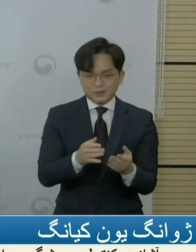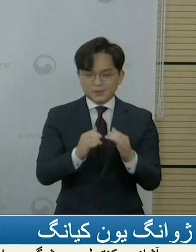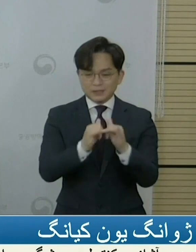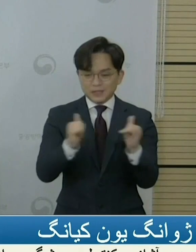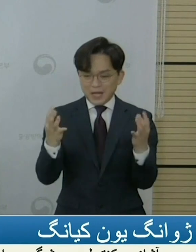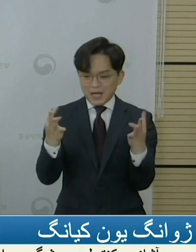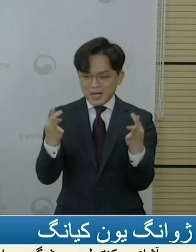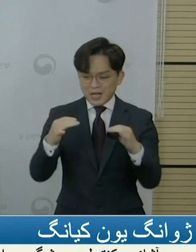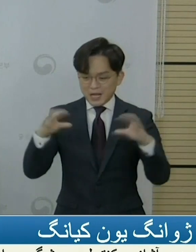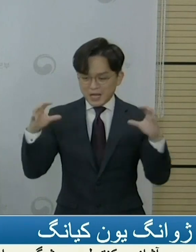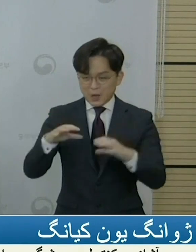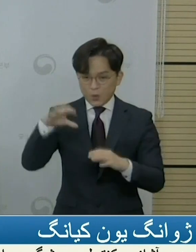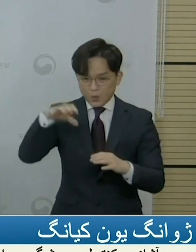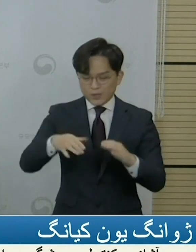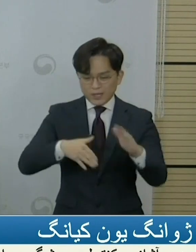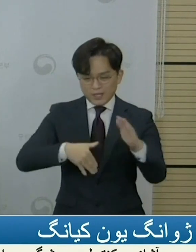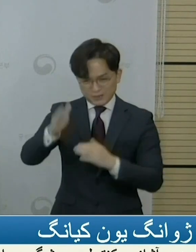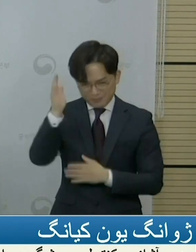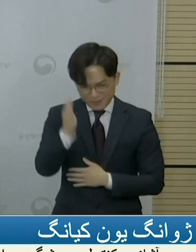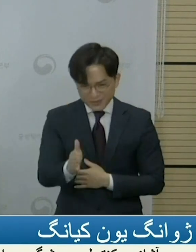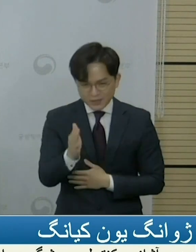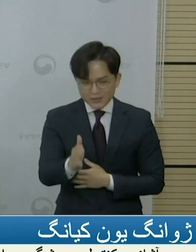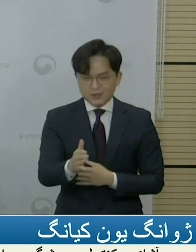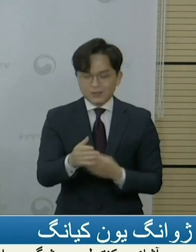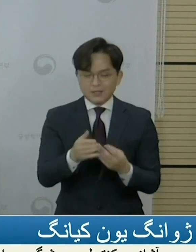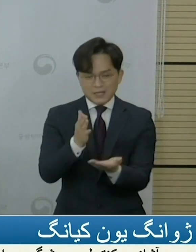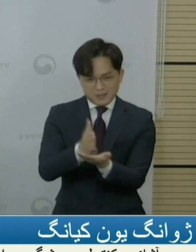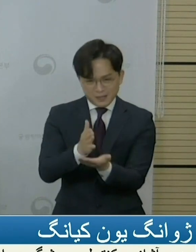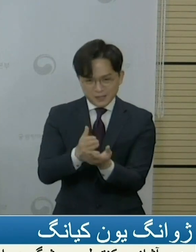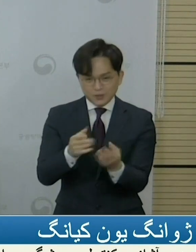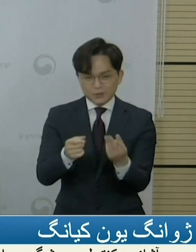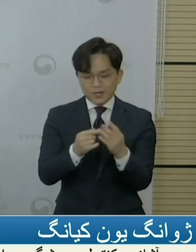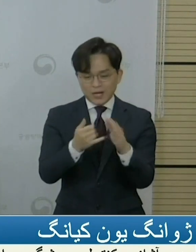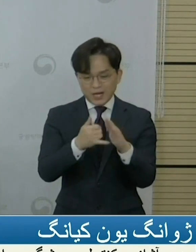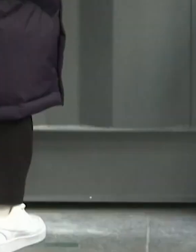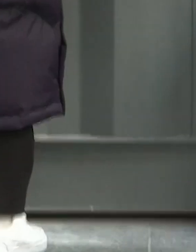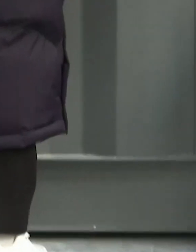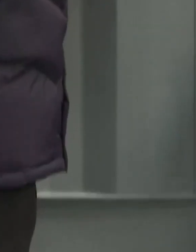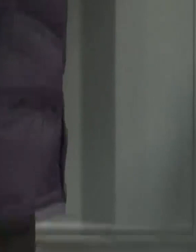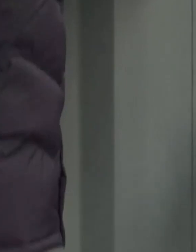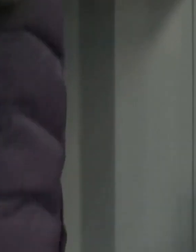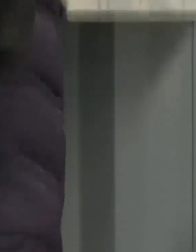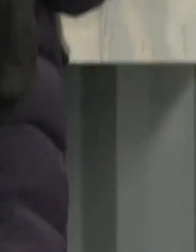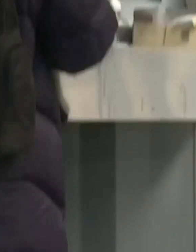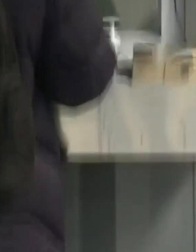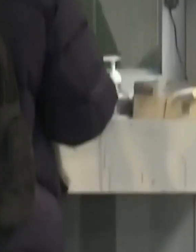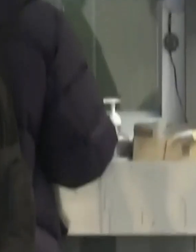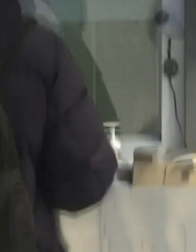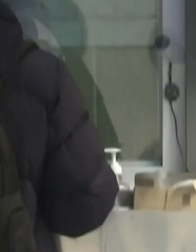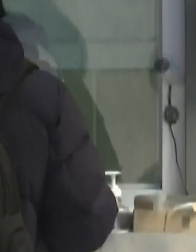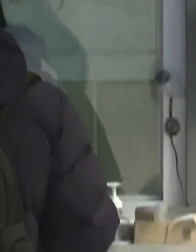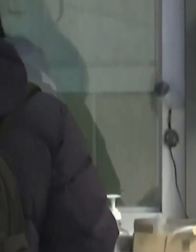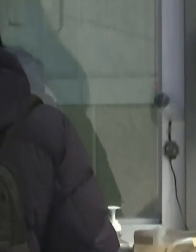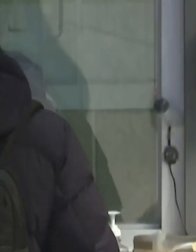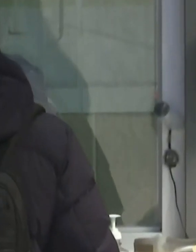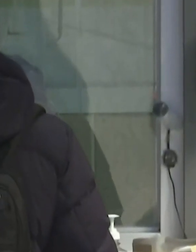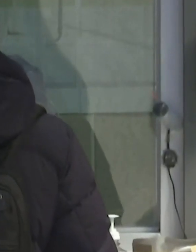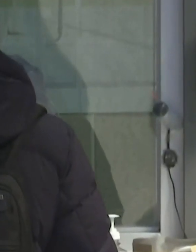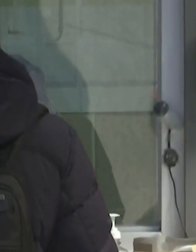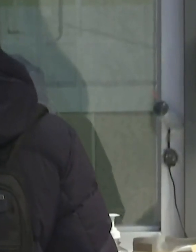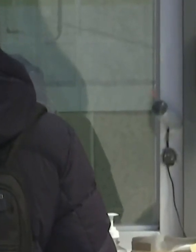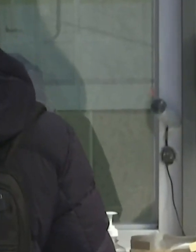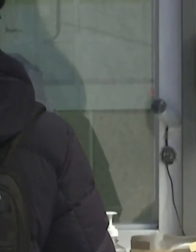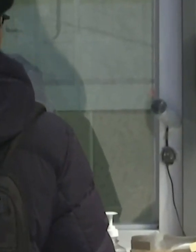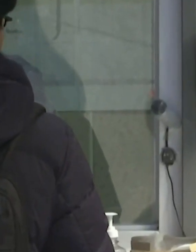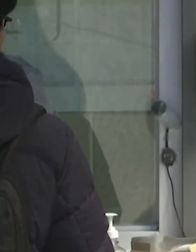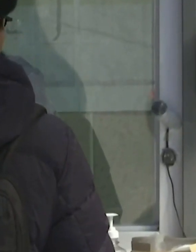خودداری کنید و همه گرد همایی ها با خانواده و دوستان را لغو کنید. در حال حاضر کره جنوبی با بدترین شرایط